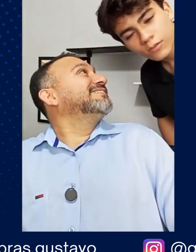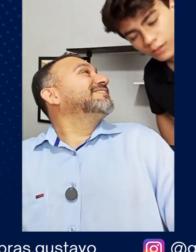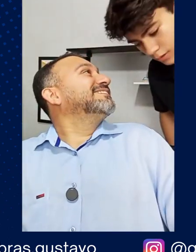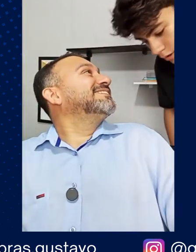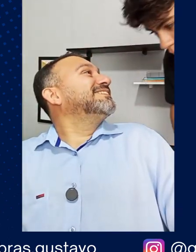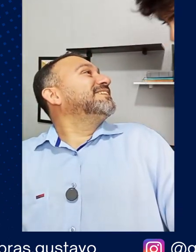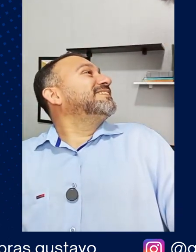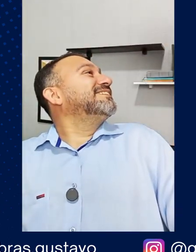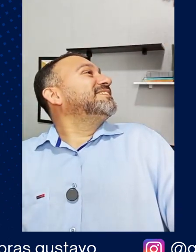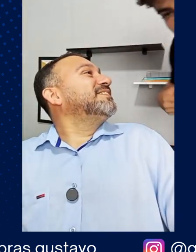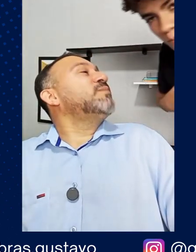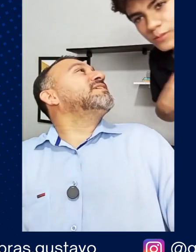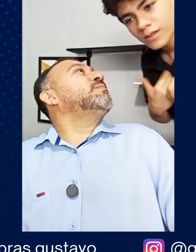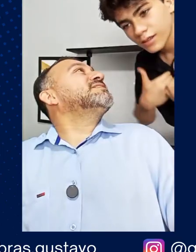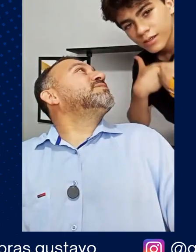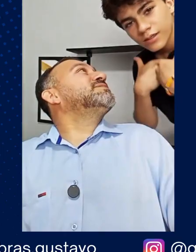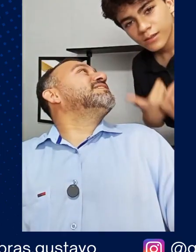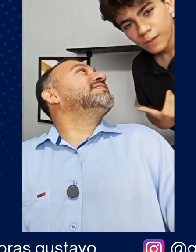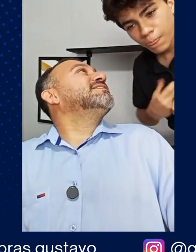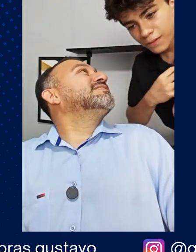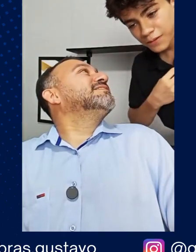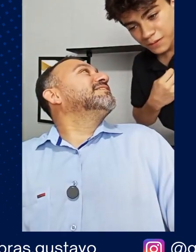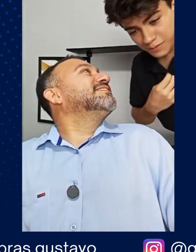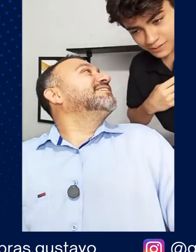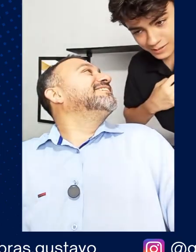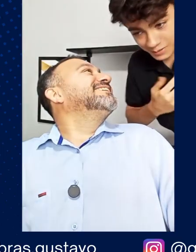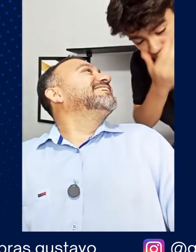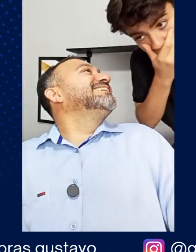É? Eu, E como é, eu, que- como é que você consegue?